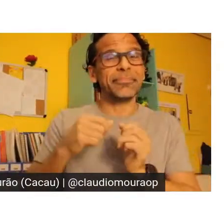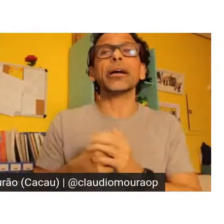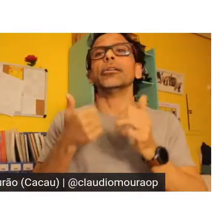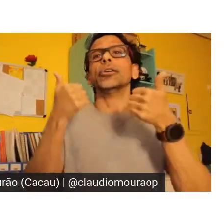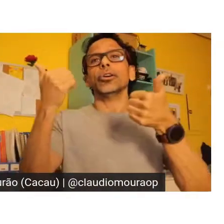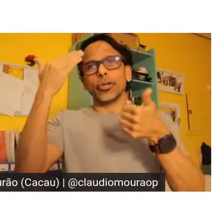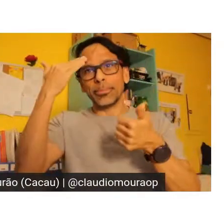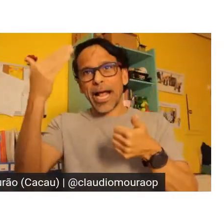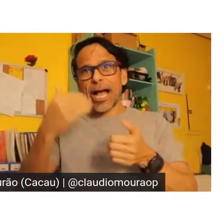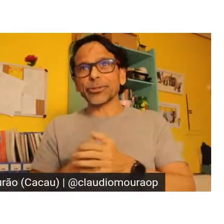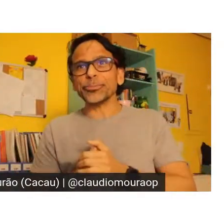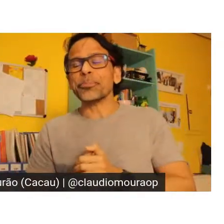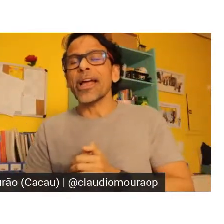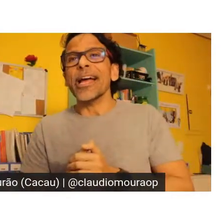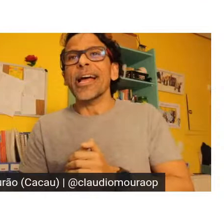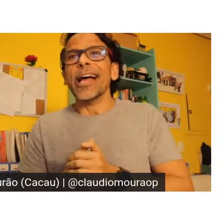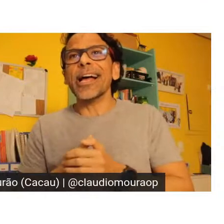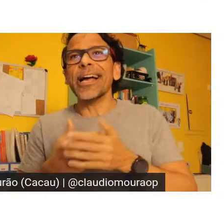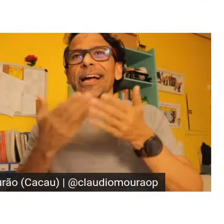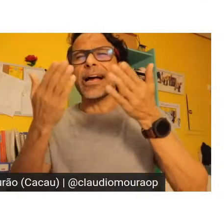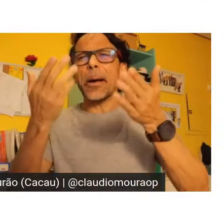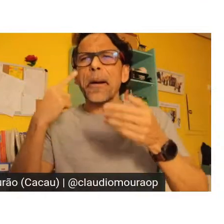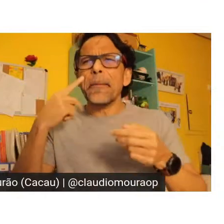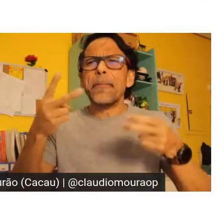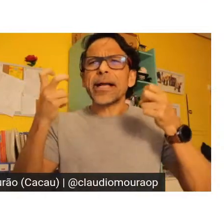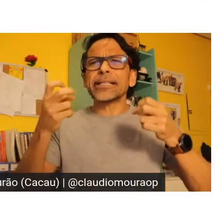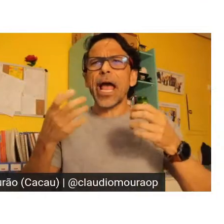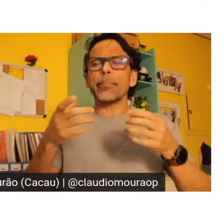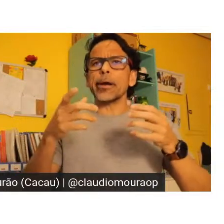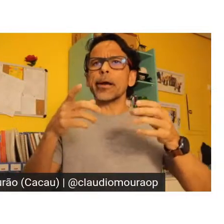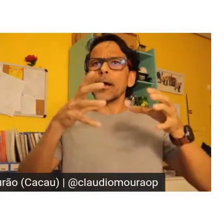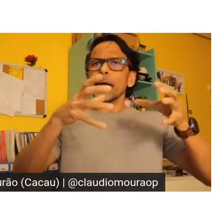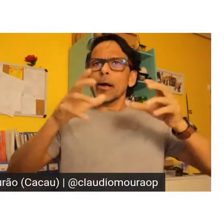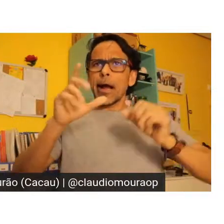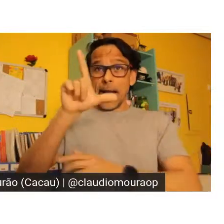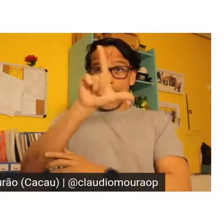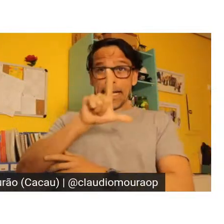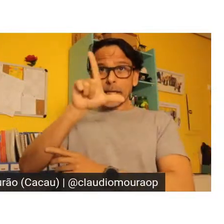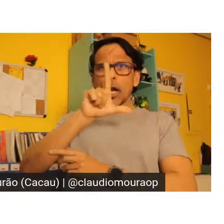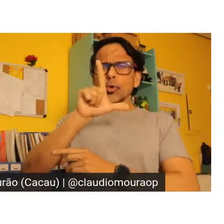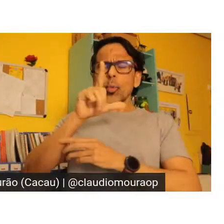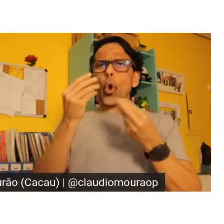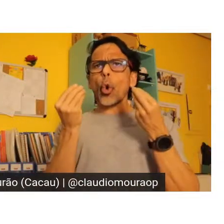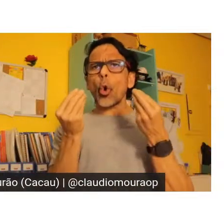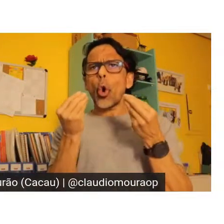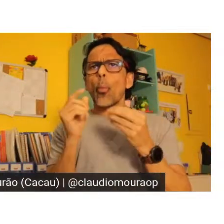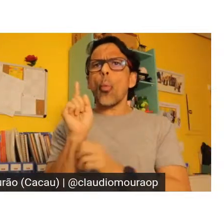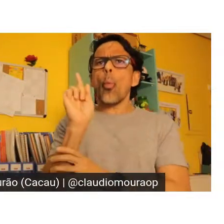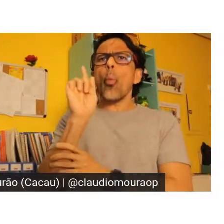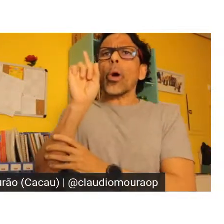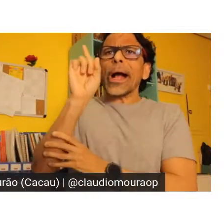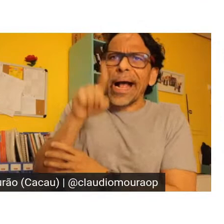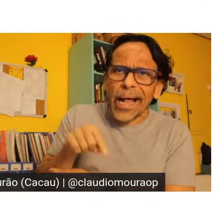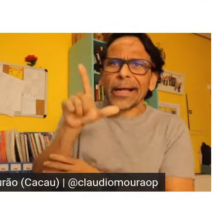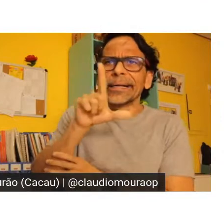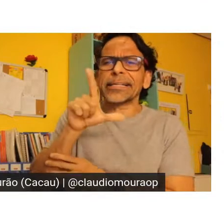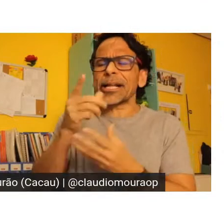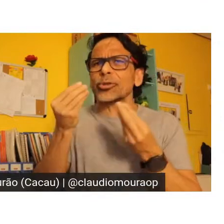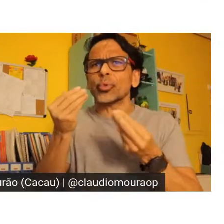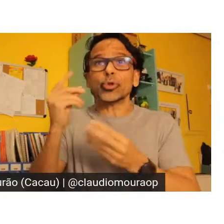cheia bom então muito obrigado e como vocês perceberam slide